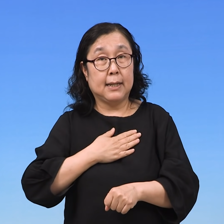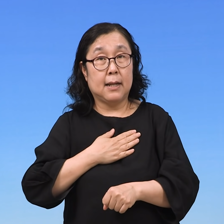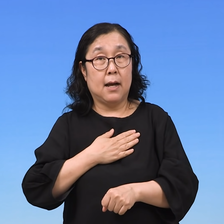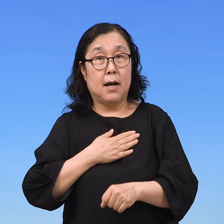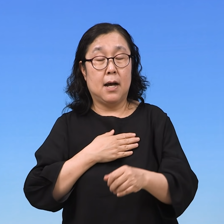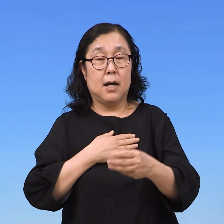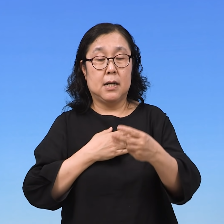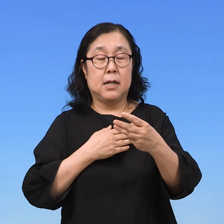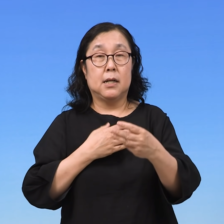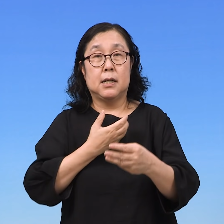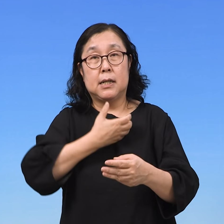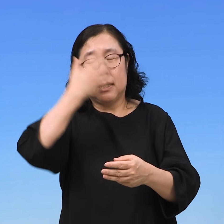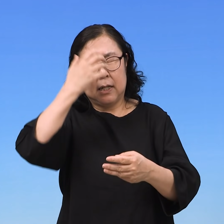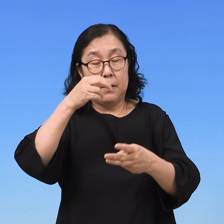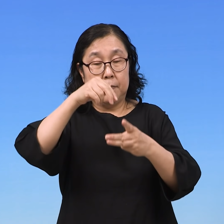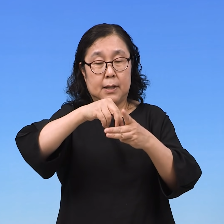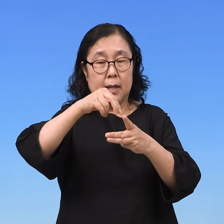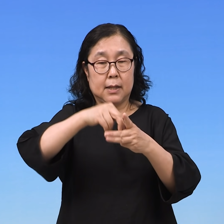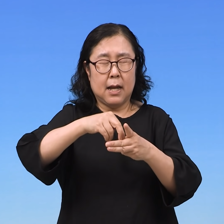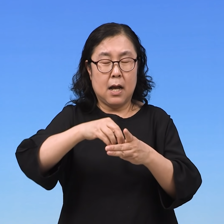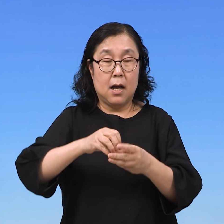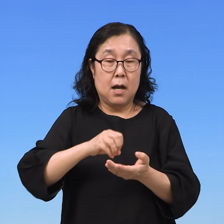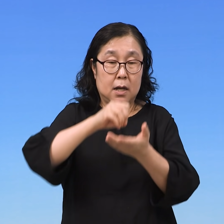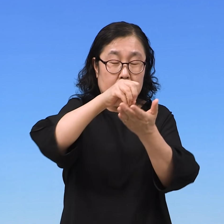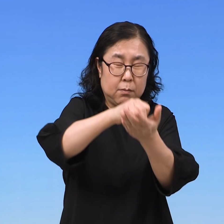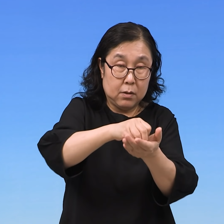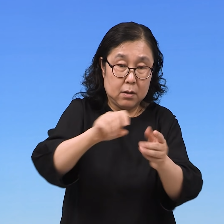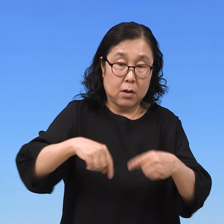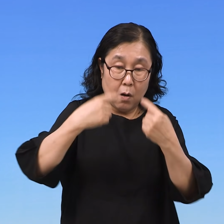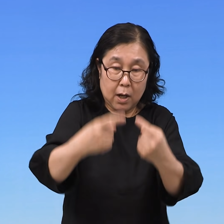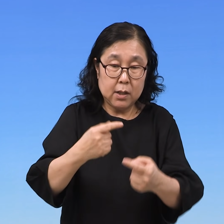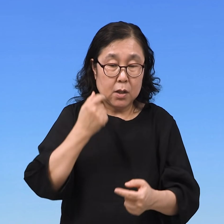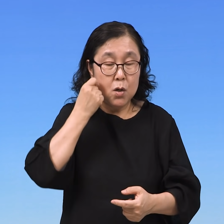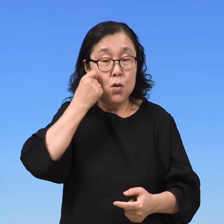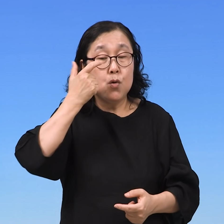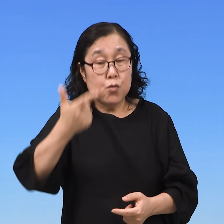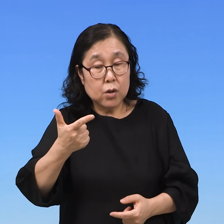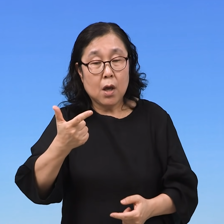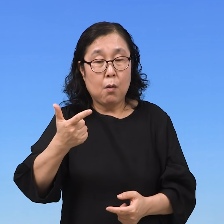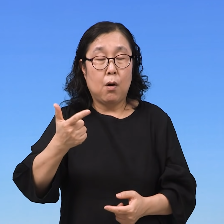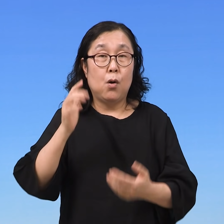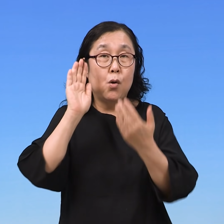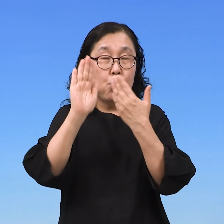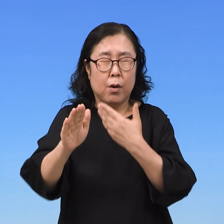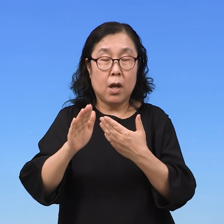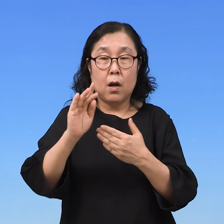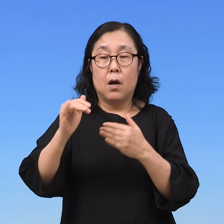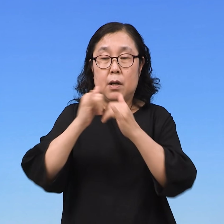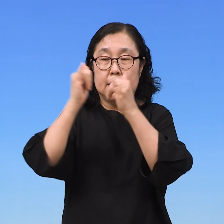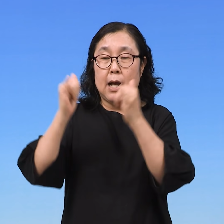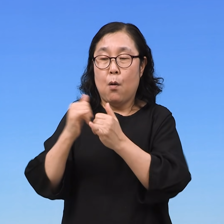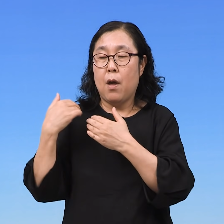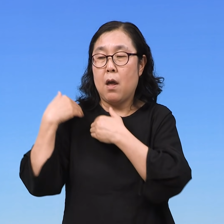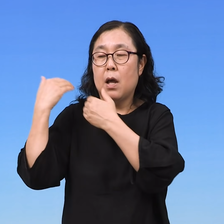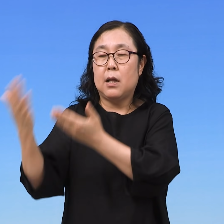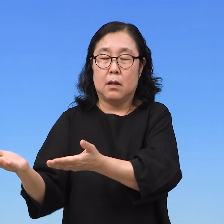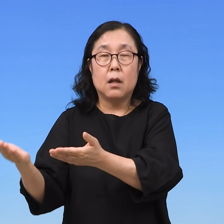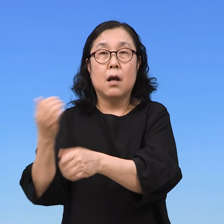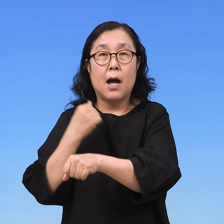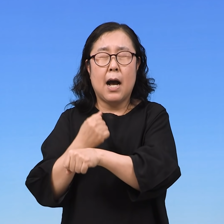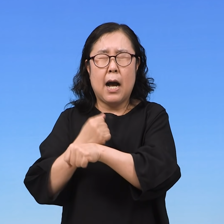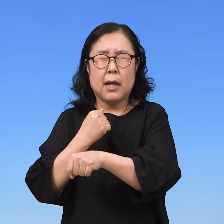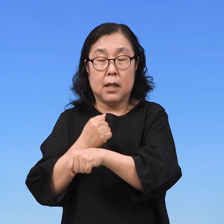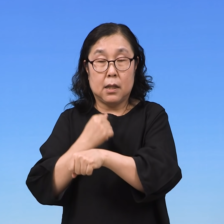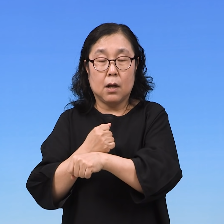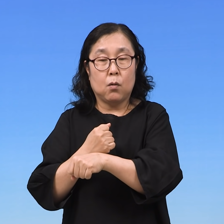지 6개월밖에 안 되는데 이게 하나님 뜻이라 생각하고 이거 사회에 환원하겠다고, 이게 어디서 나온 용기입니까? 그러다가 이